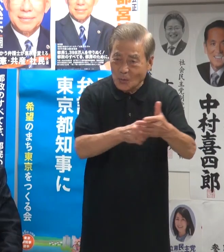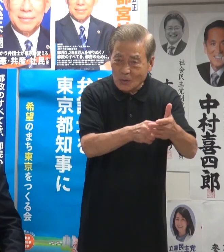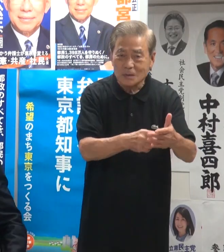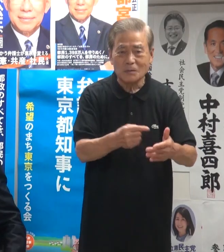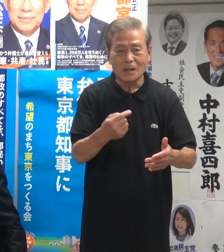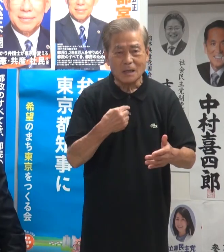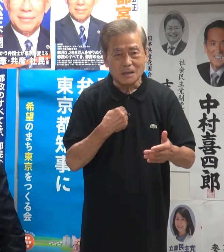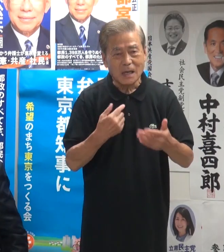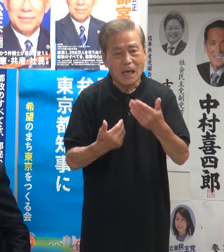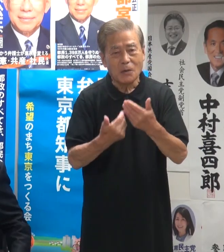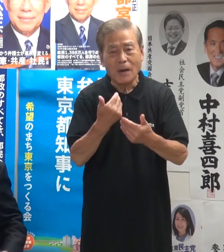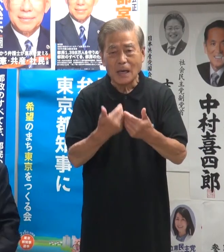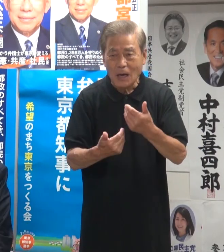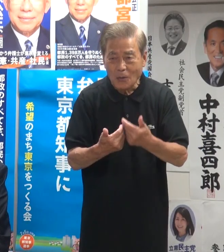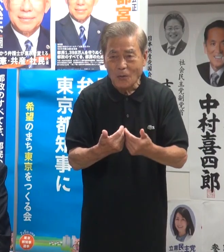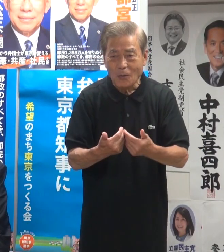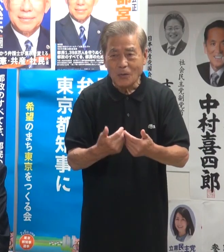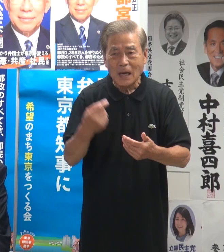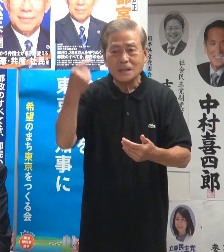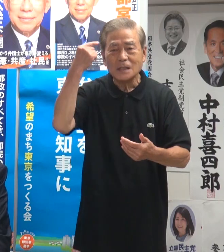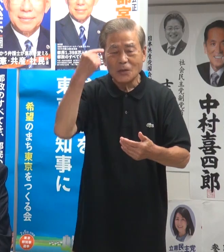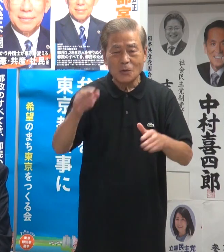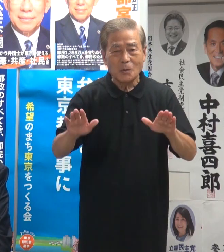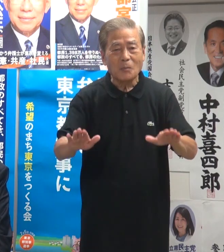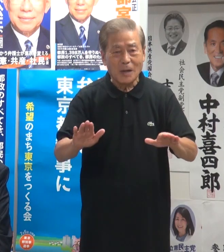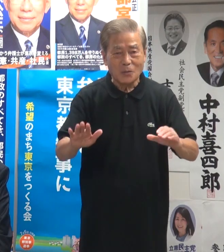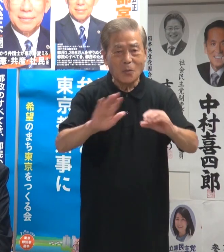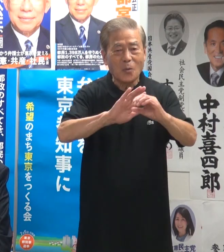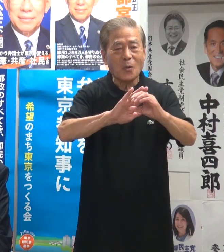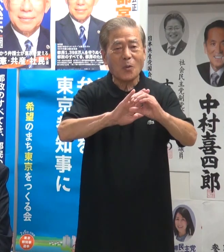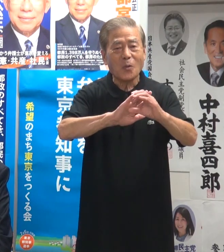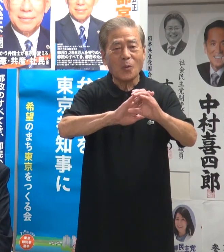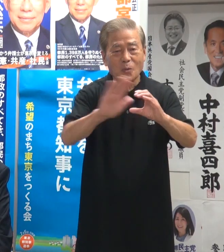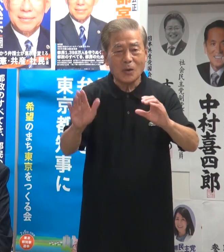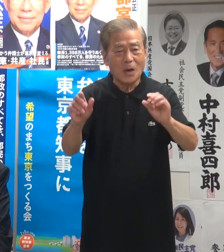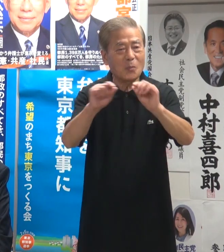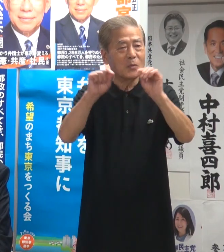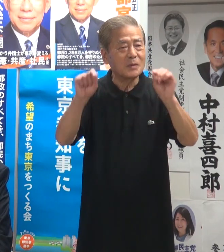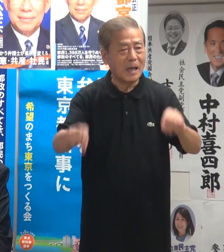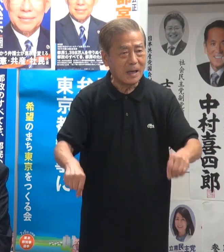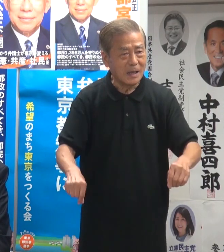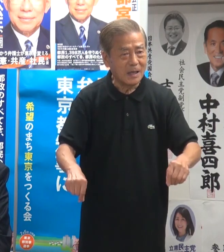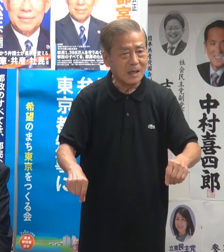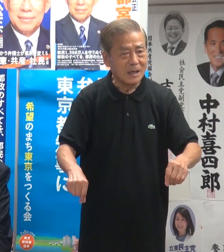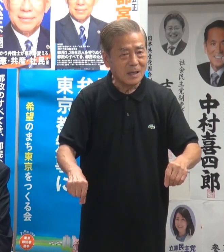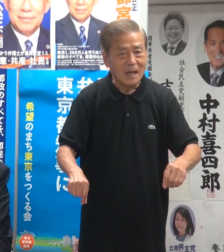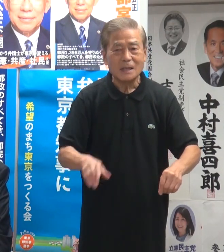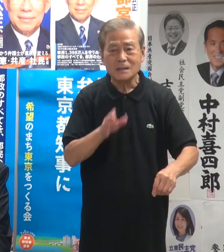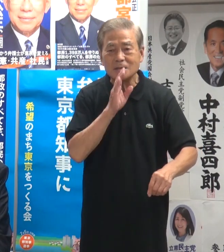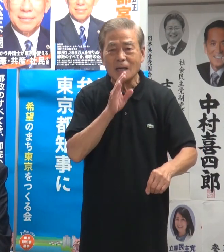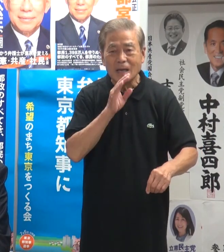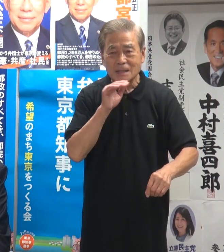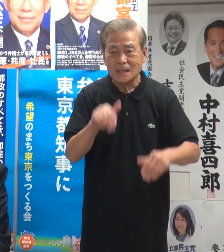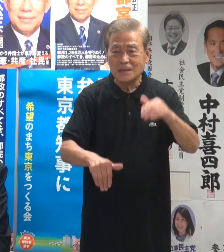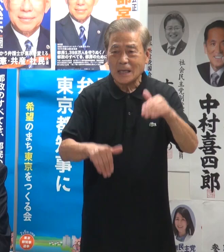感感じてたのは、今回のコロナ禍 の選挙戦は盛り上がっていませんけど